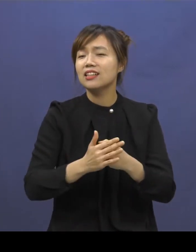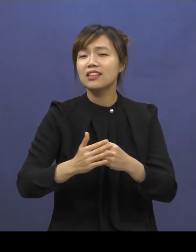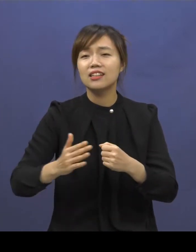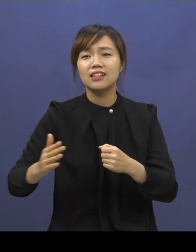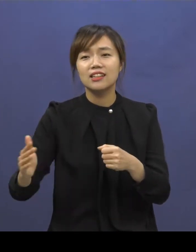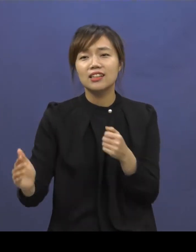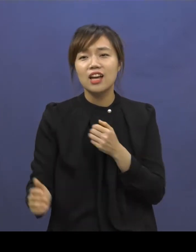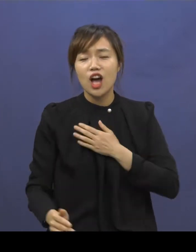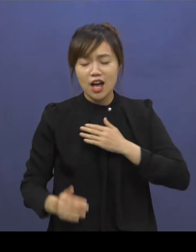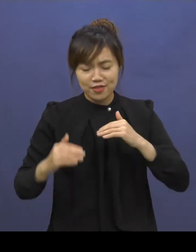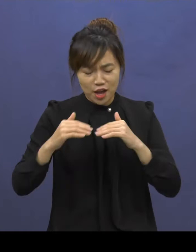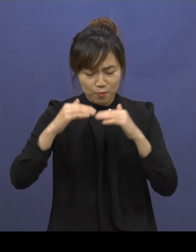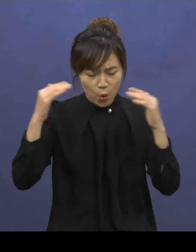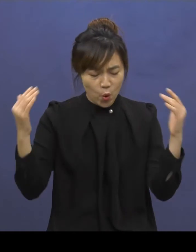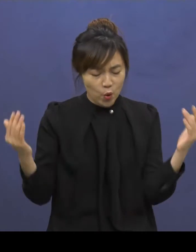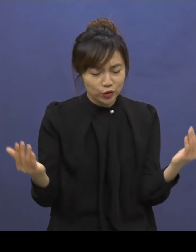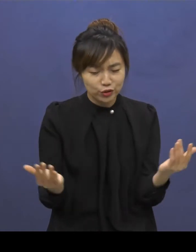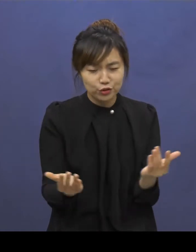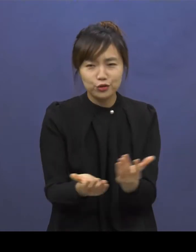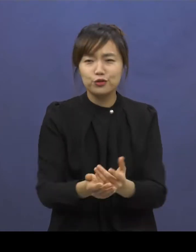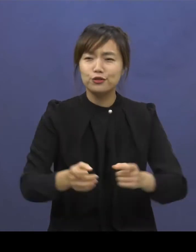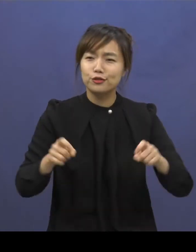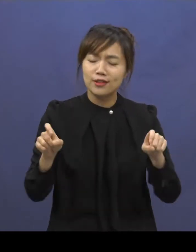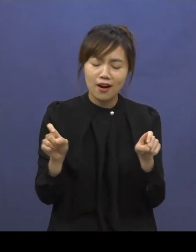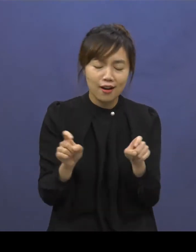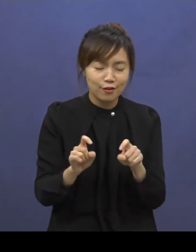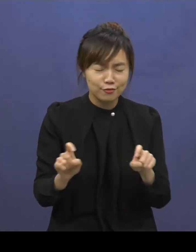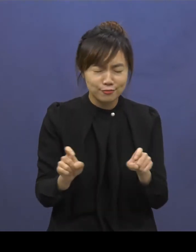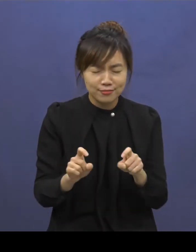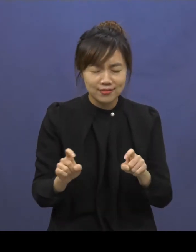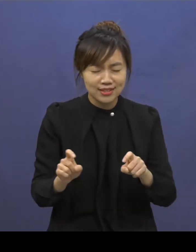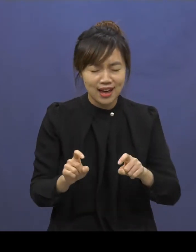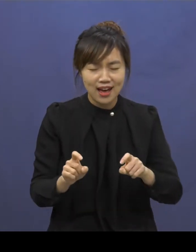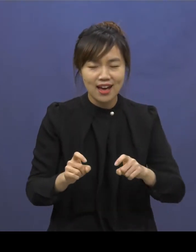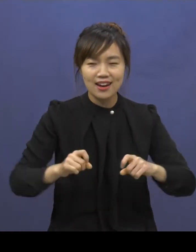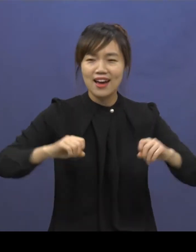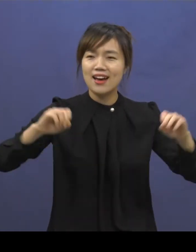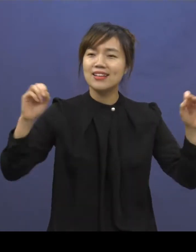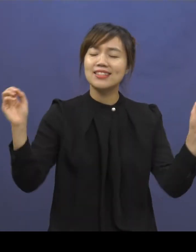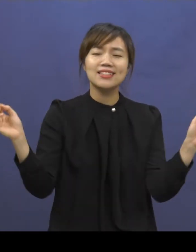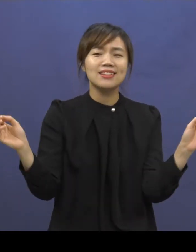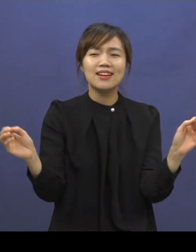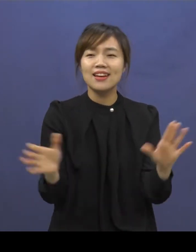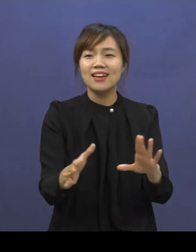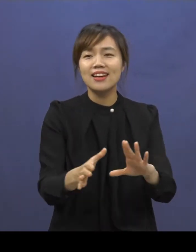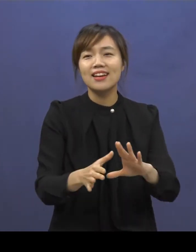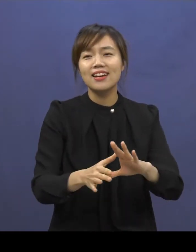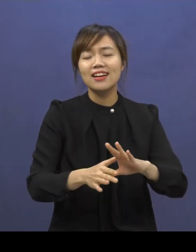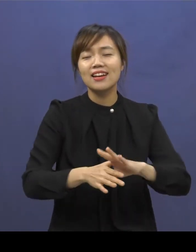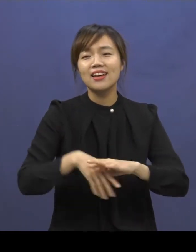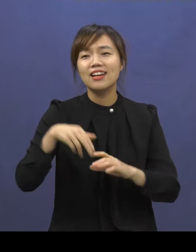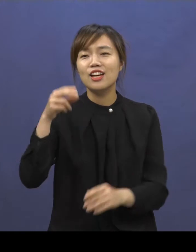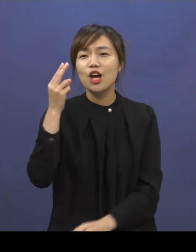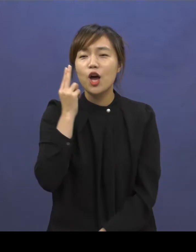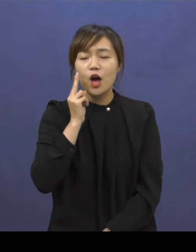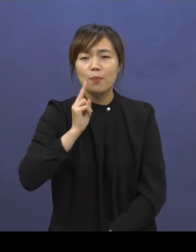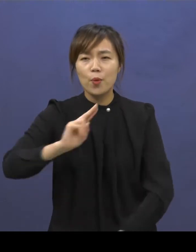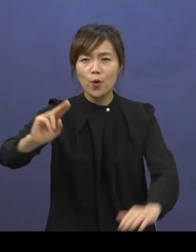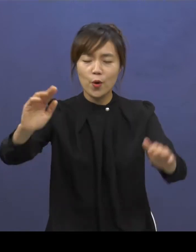만지시니 내 모든 두려움 사라지네